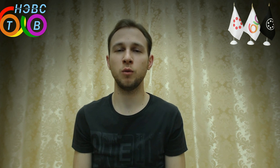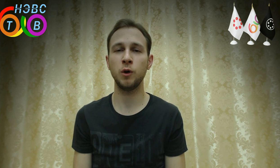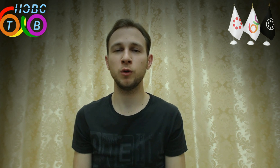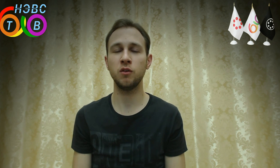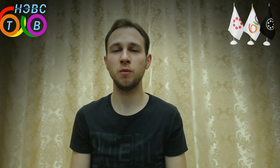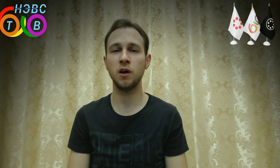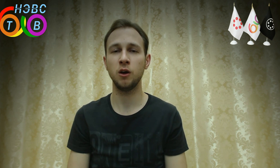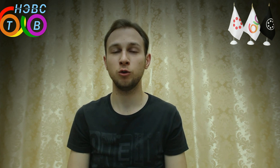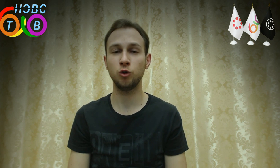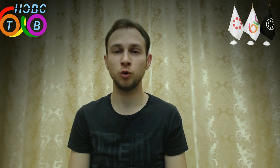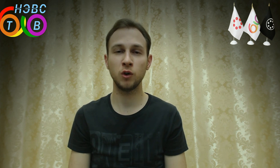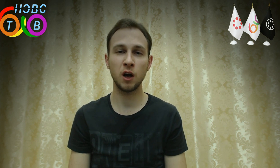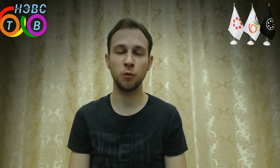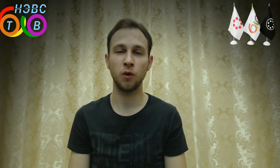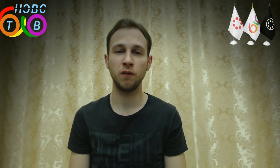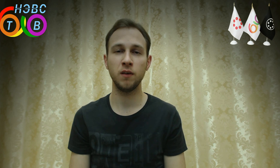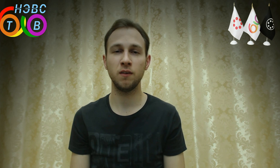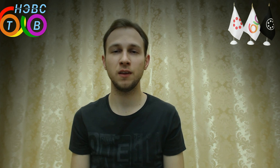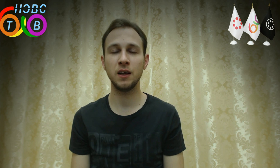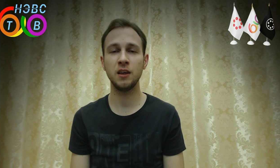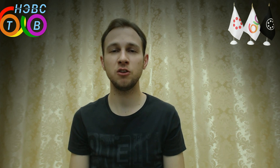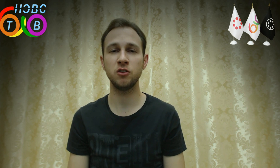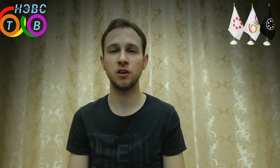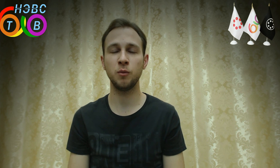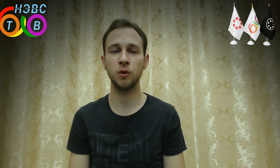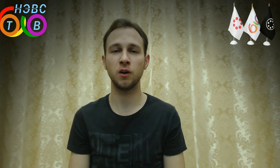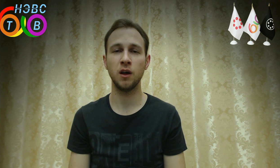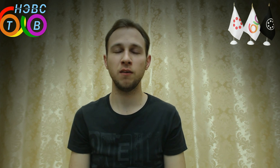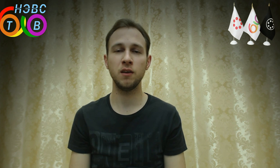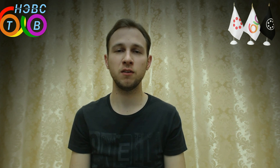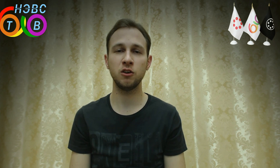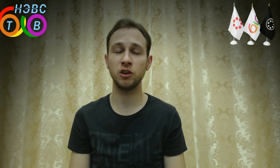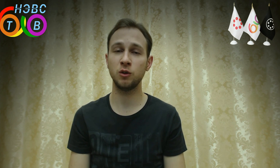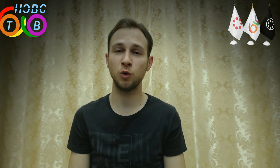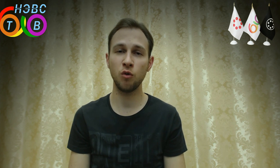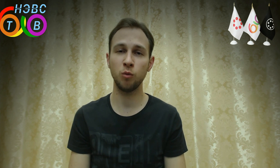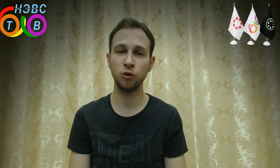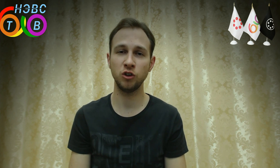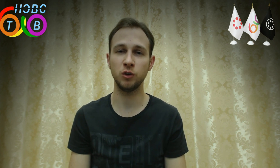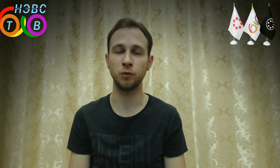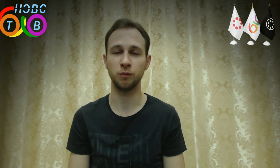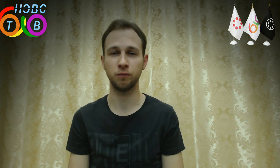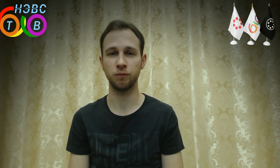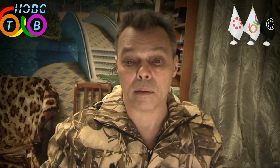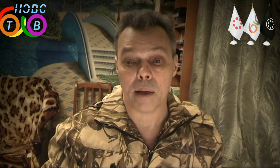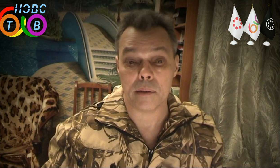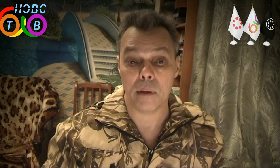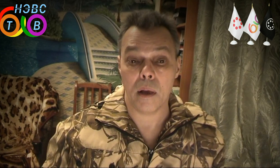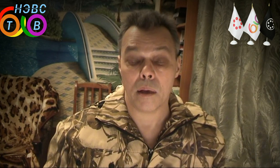он берет на себя чужую карму, ведь энергетический ребенок видит совершенно другого мужчину. Я